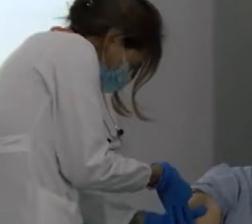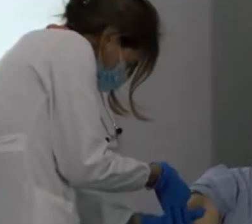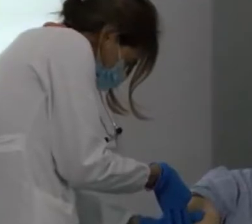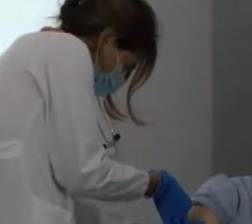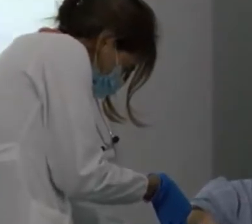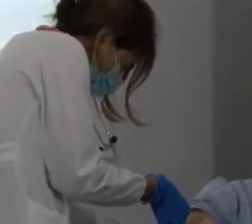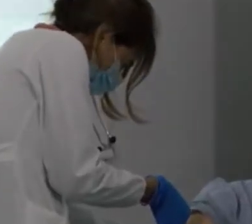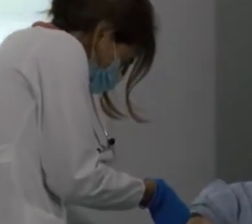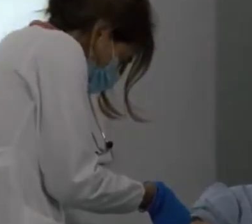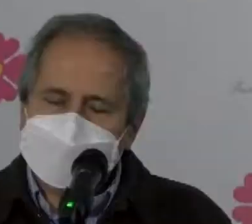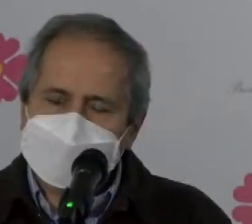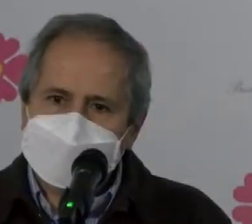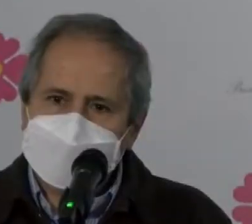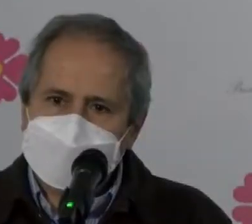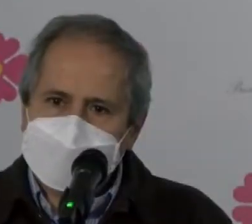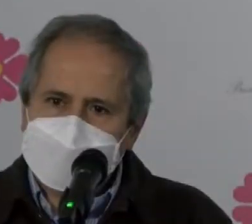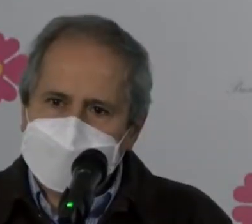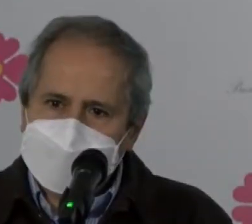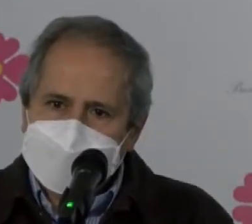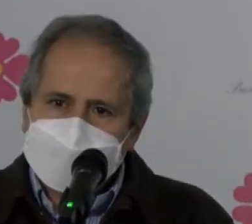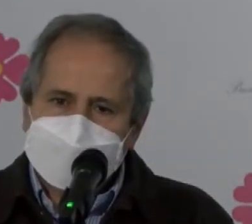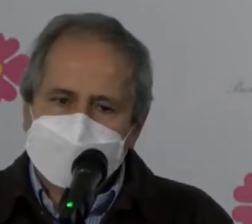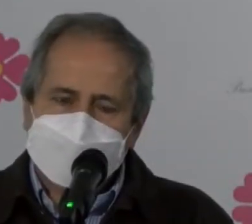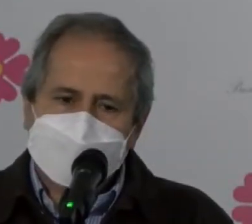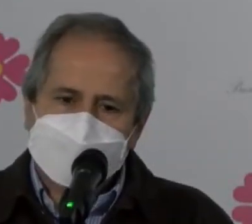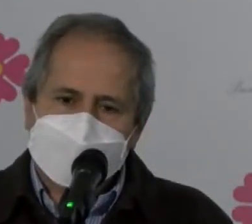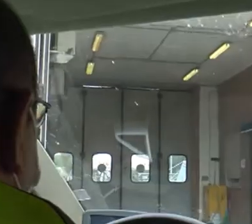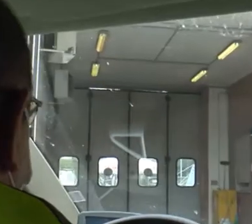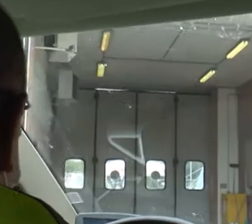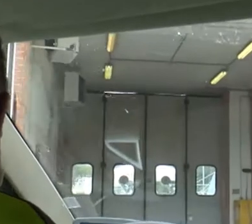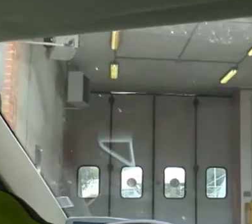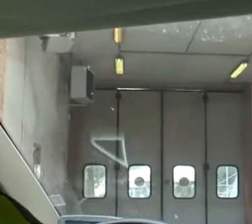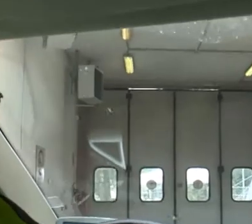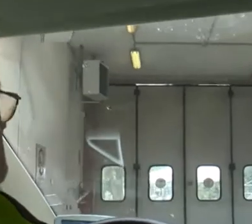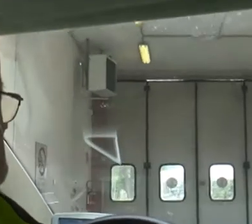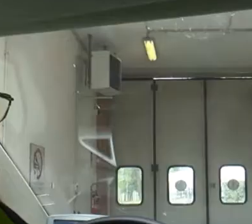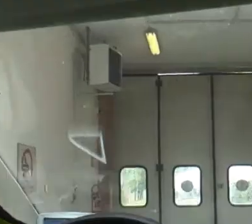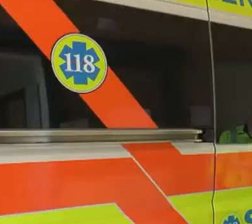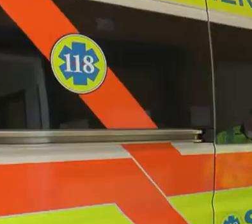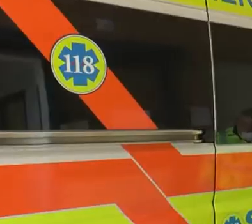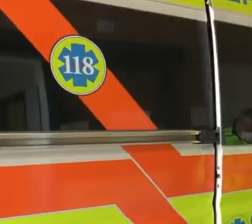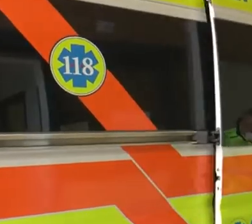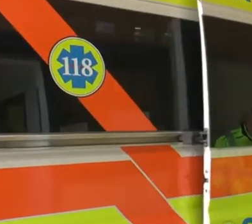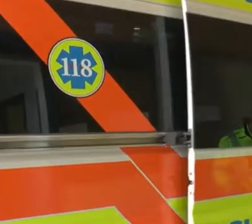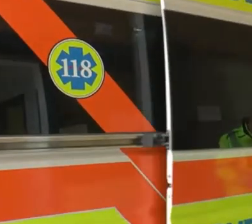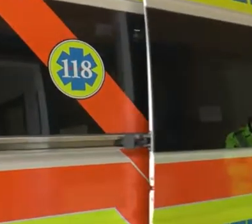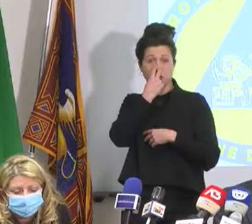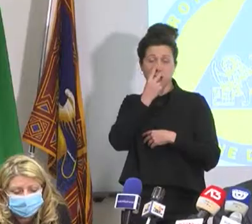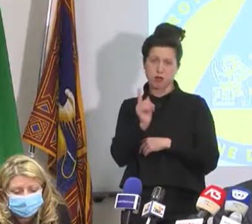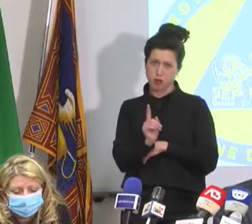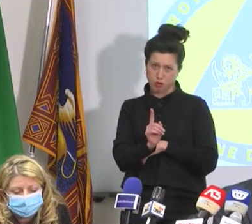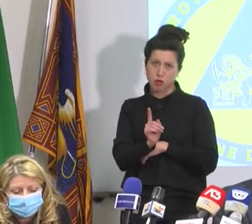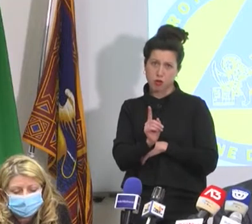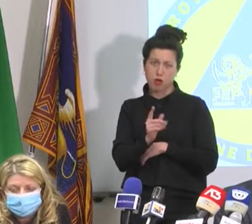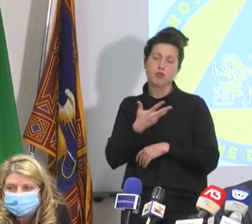professor crisanti che in un'intervista ha parlato di una incongruenza tra il numero dei decessi è quello dei ricoverati in terapia intensiva non è che